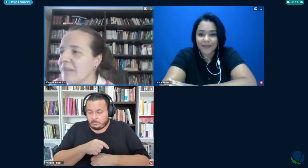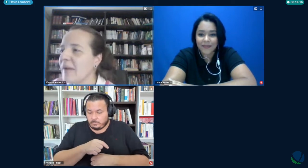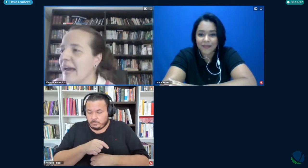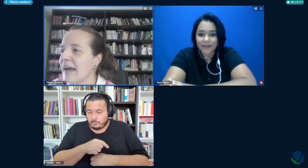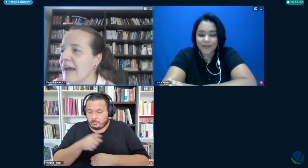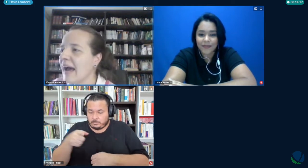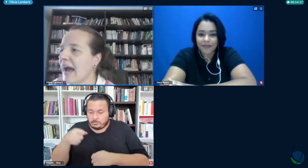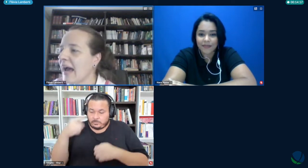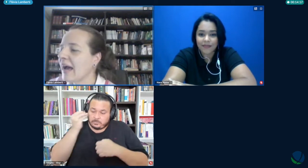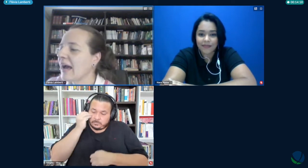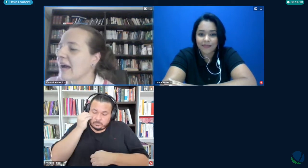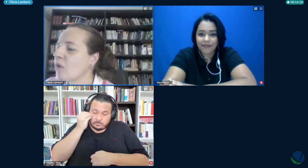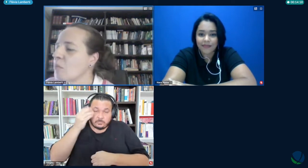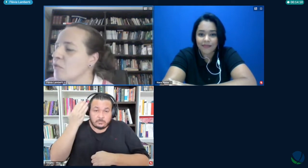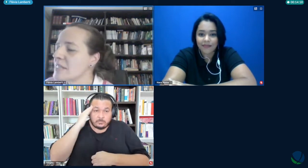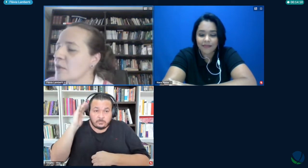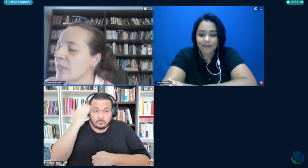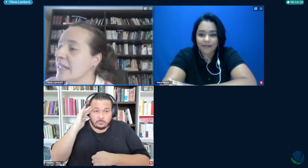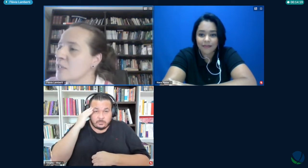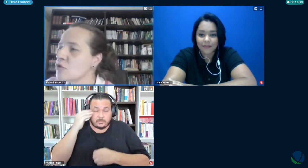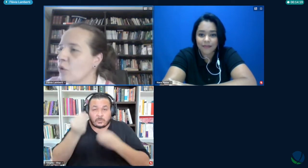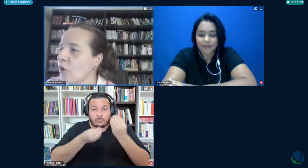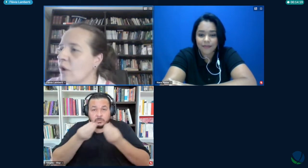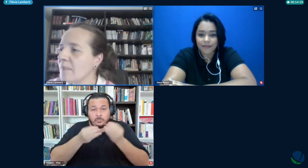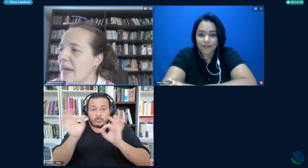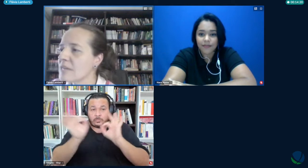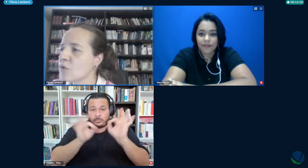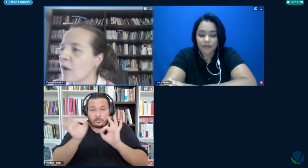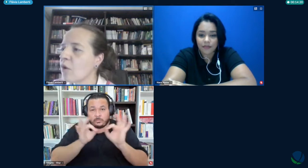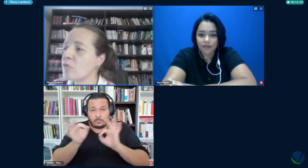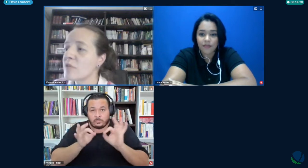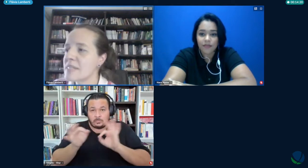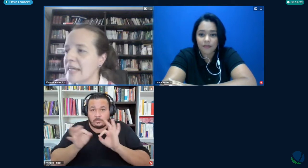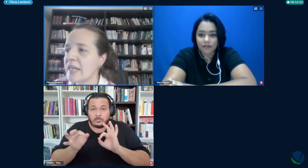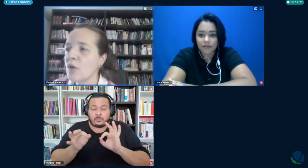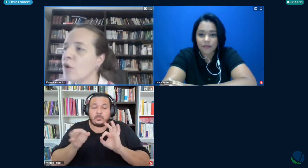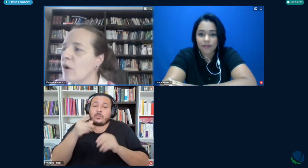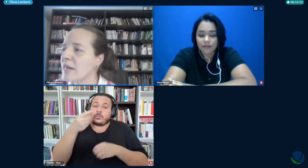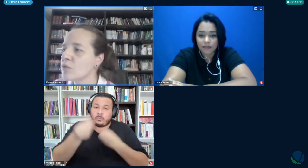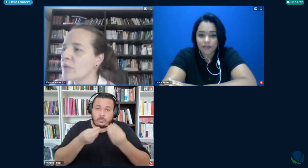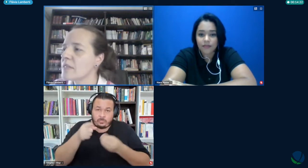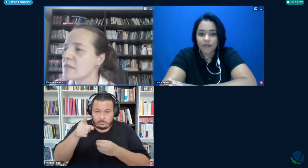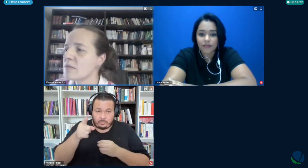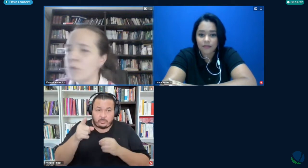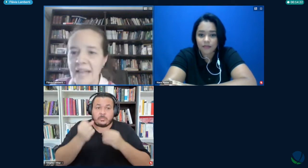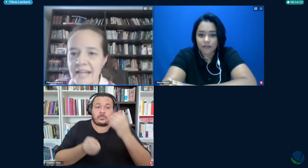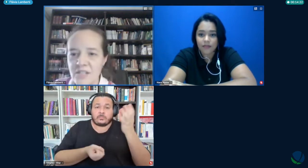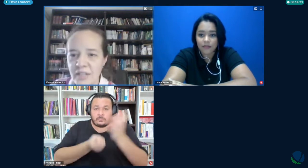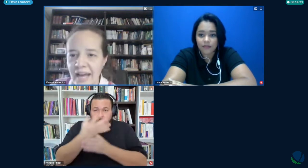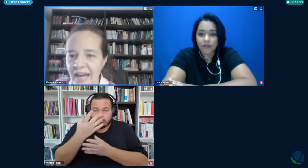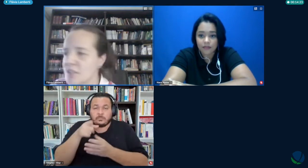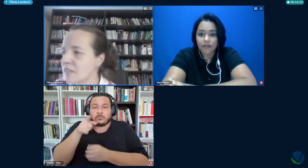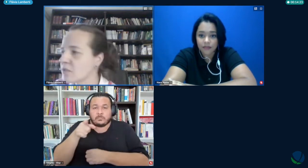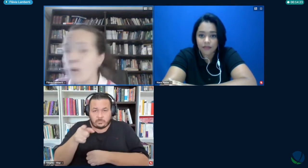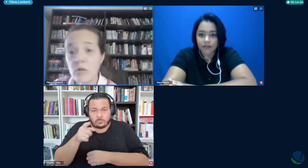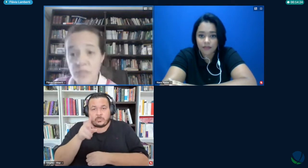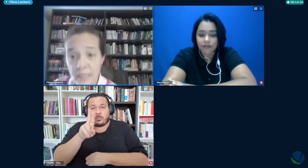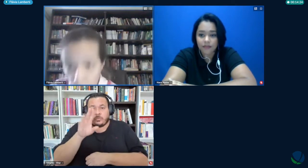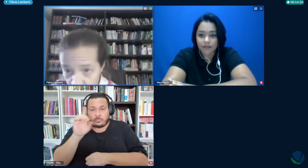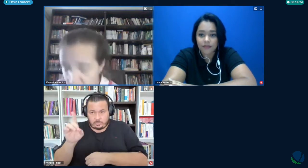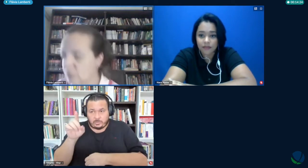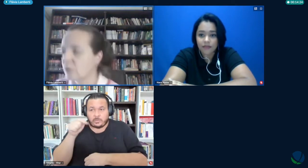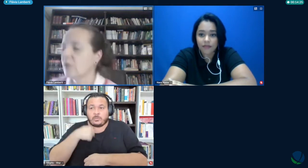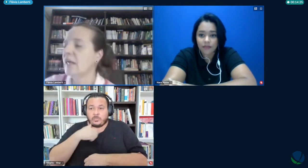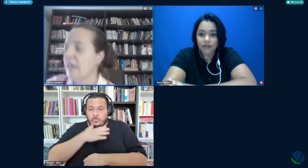compreender, não é, como você organizou, como você criou as suas unidades didáticas, não é?